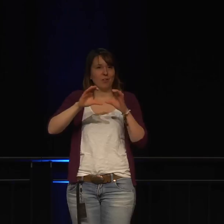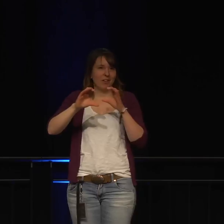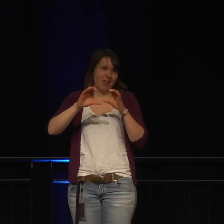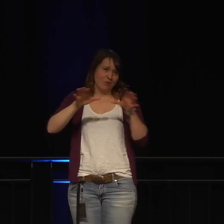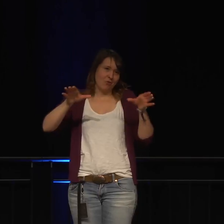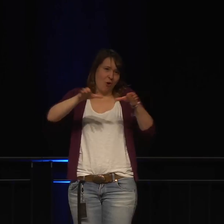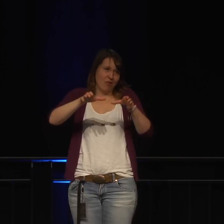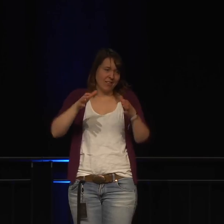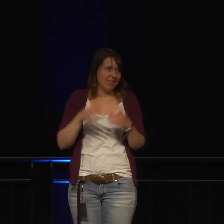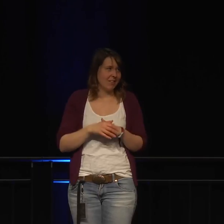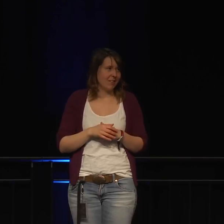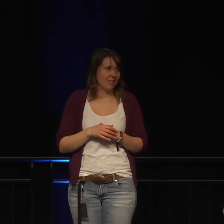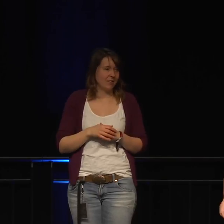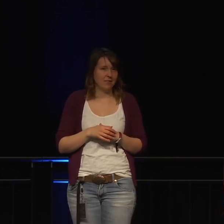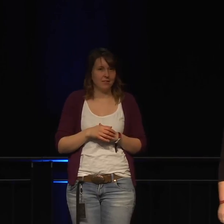Chaos Communication Congress.